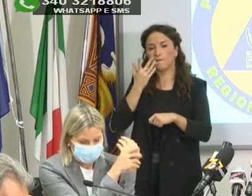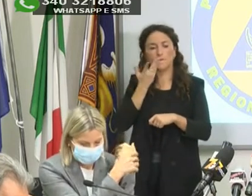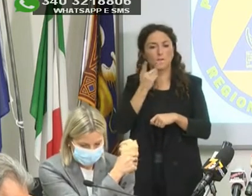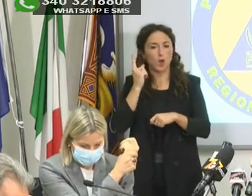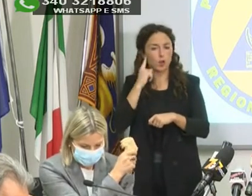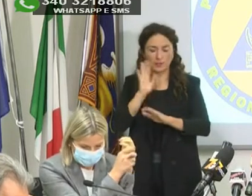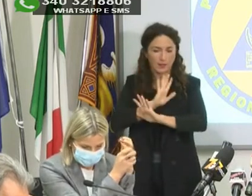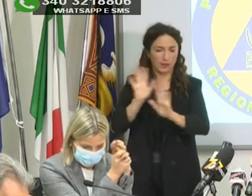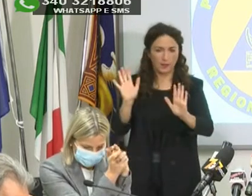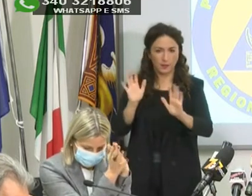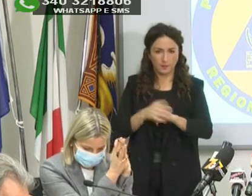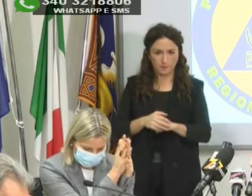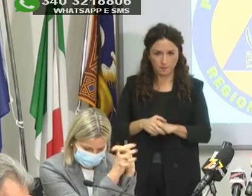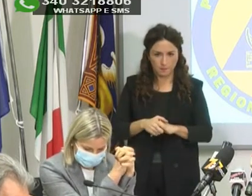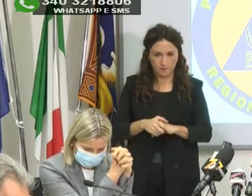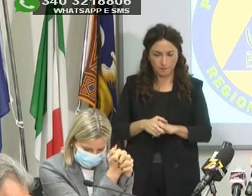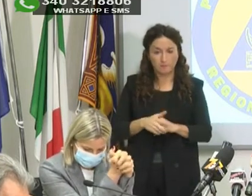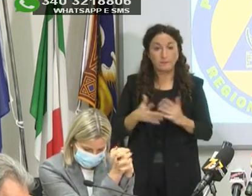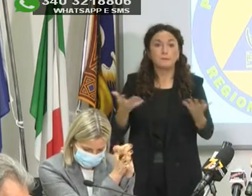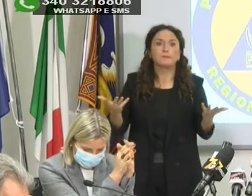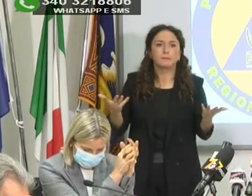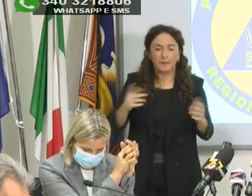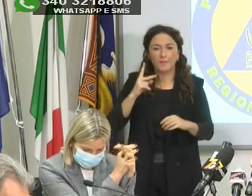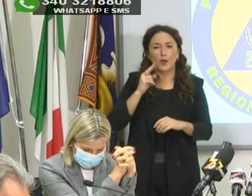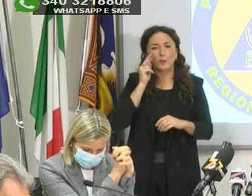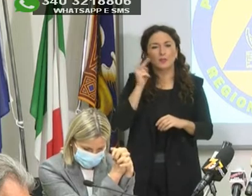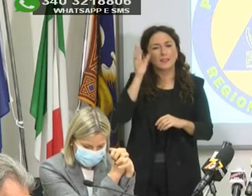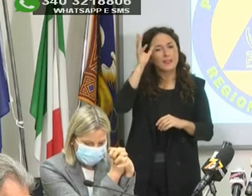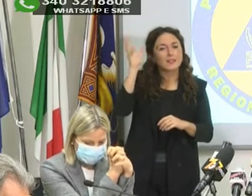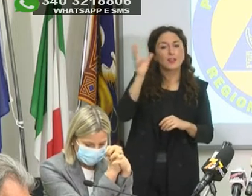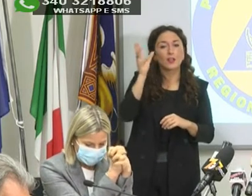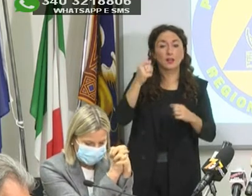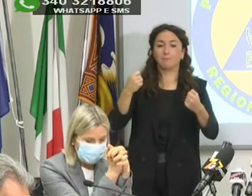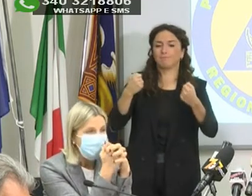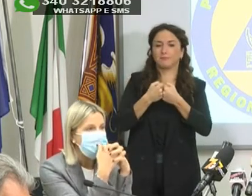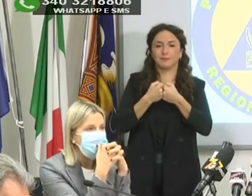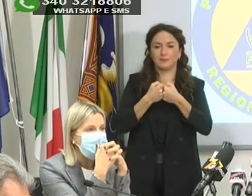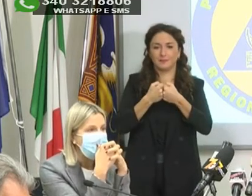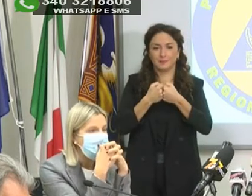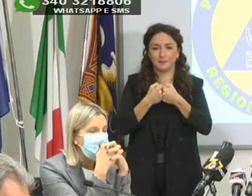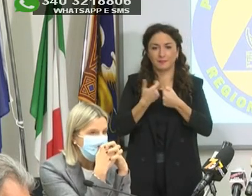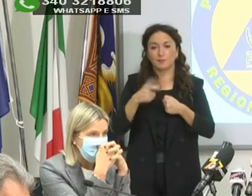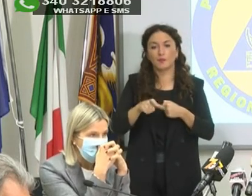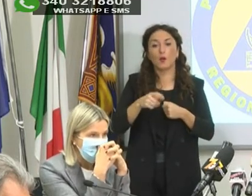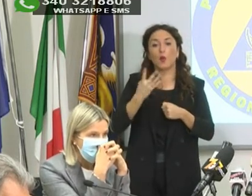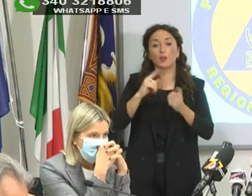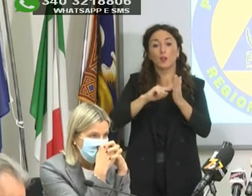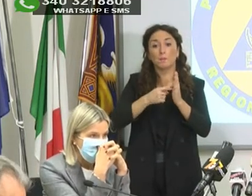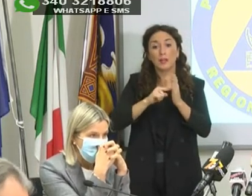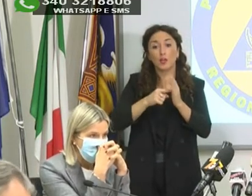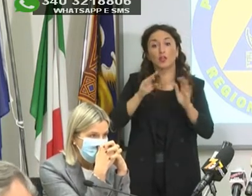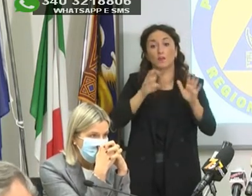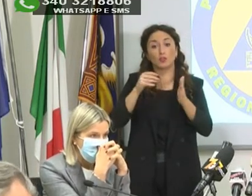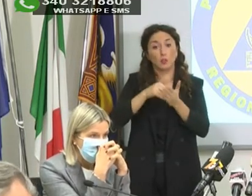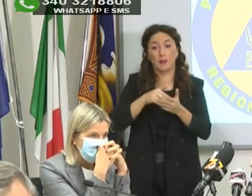E capisco che dal punto di vista teorico è quasi una contraddizione dirlo, no? Perché non sono 4 milioni e 900 mila